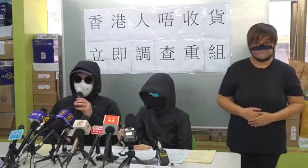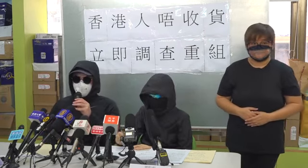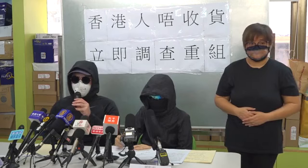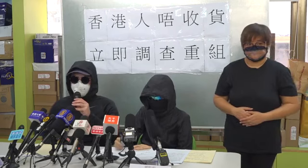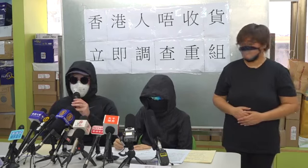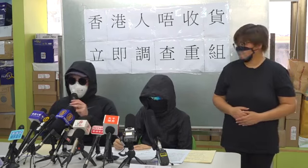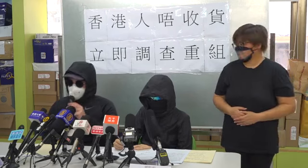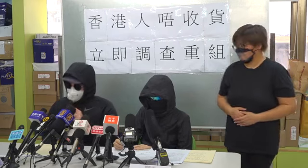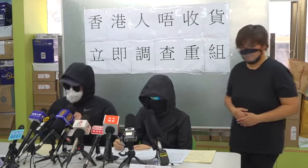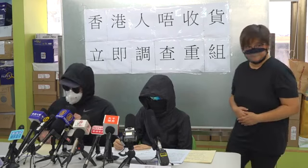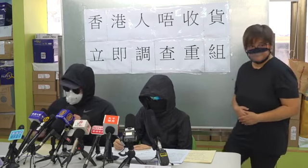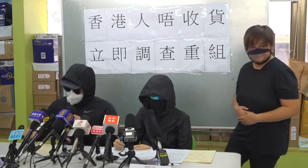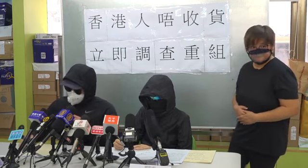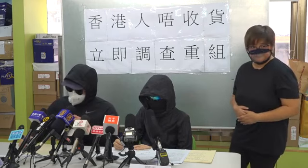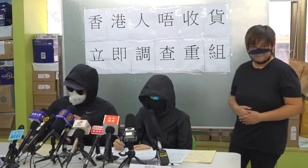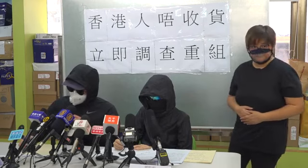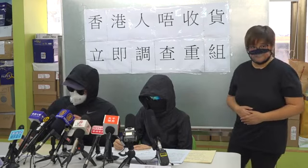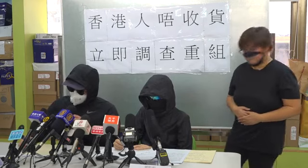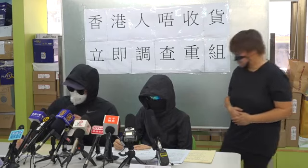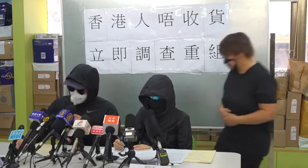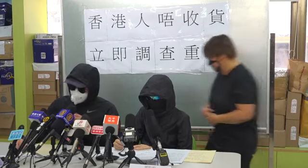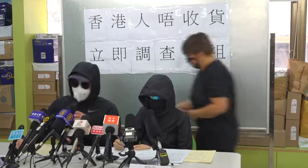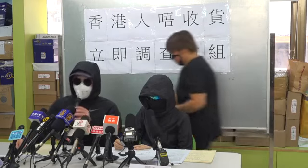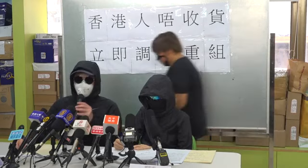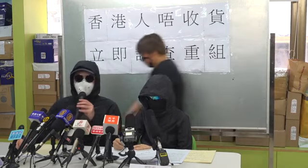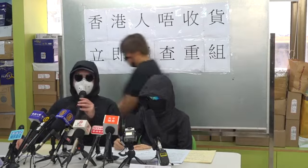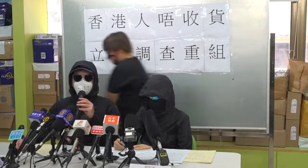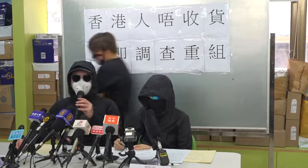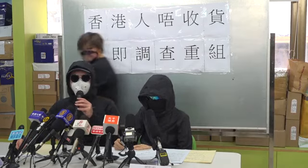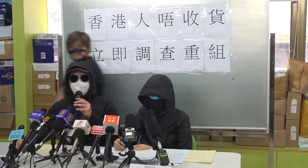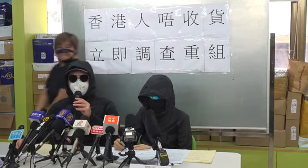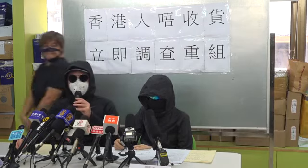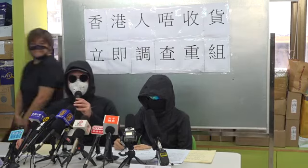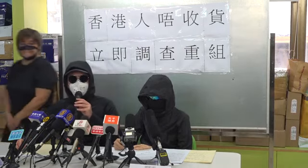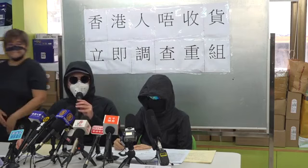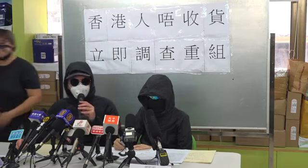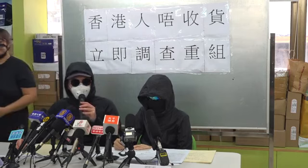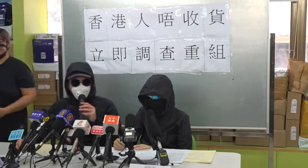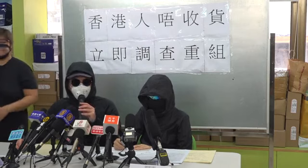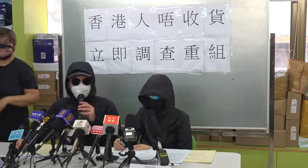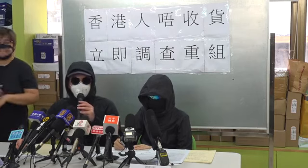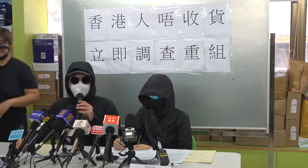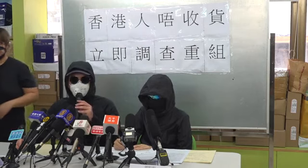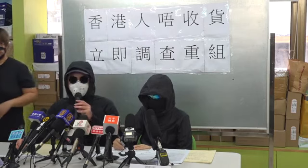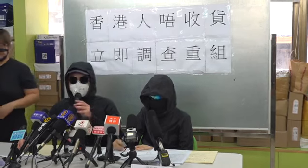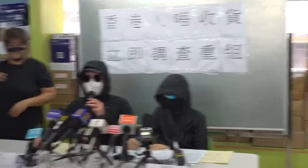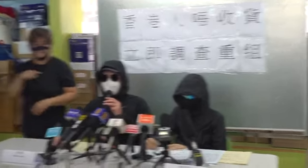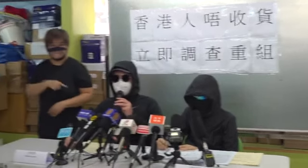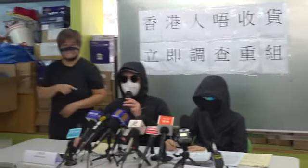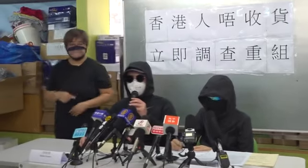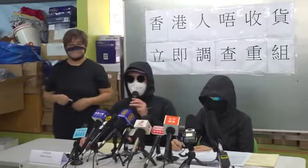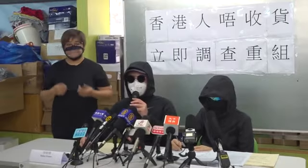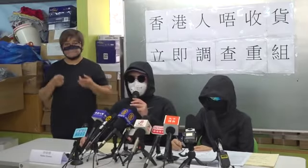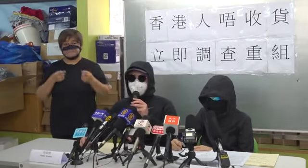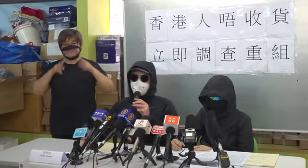啱啱講緊嘅就係佢呢一份報告係針對一啲大場面，我哋好難